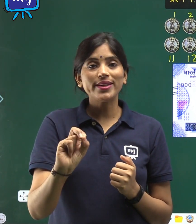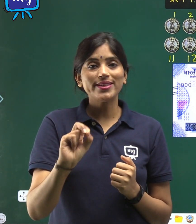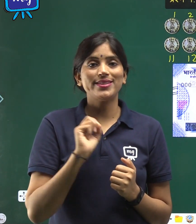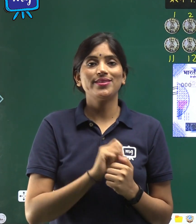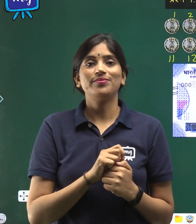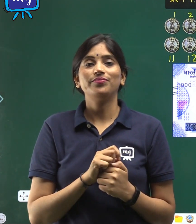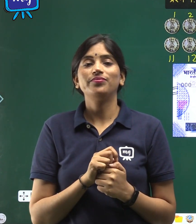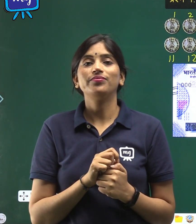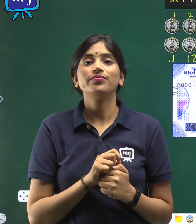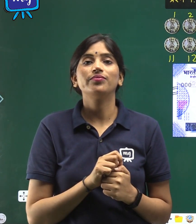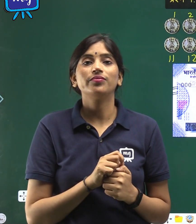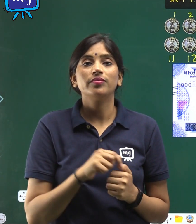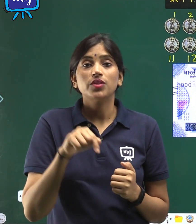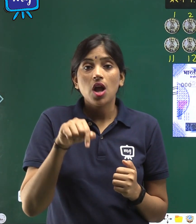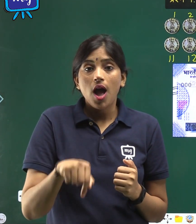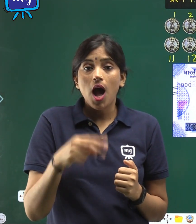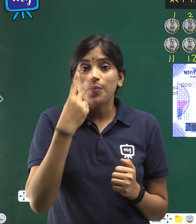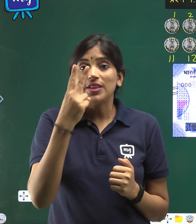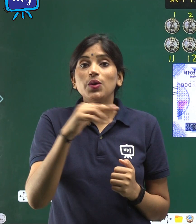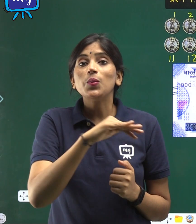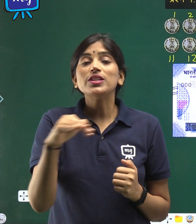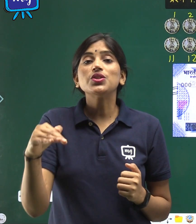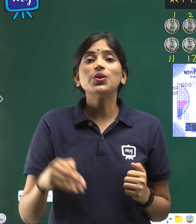20। अब देखो बच्चों,